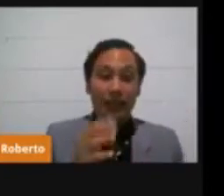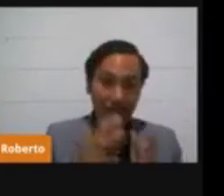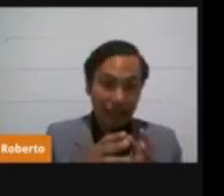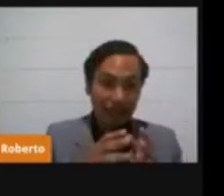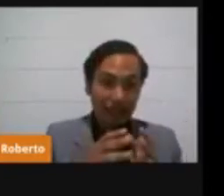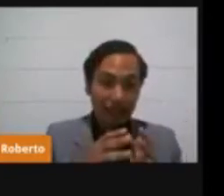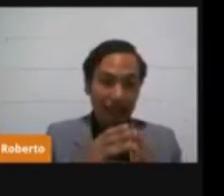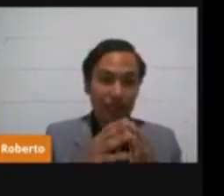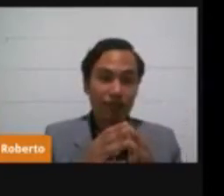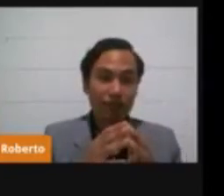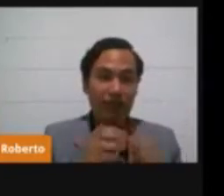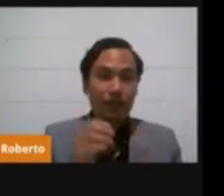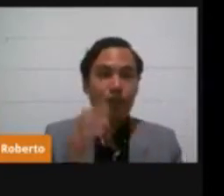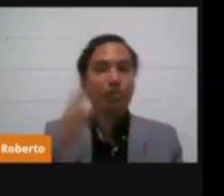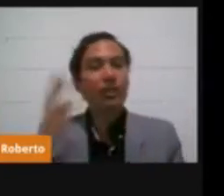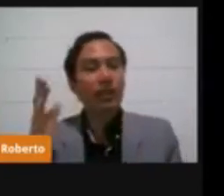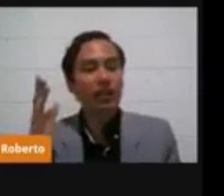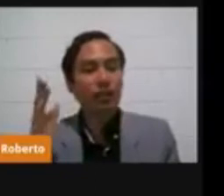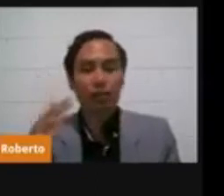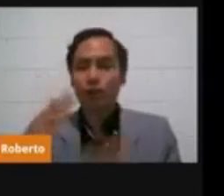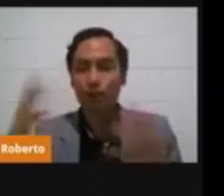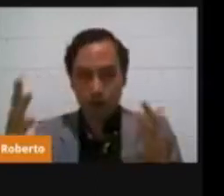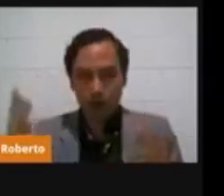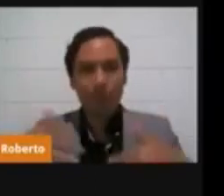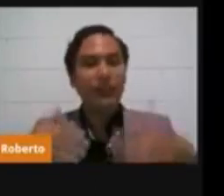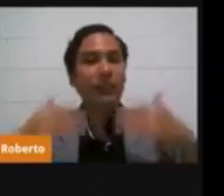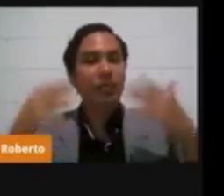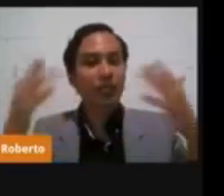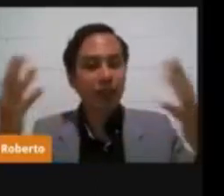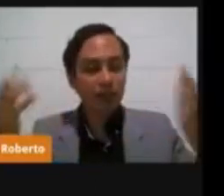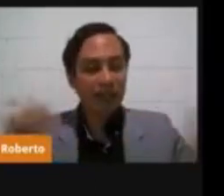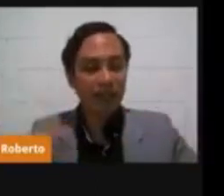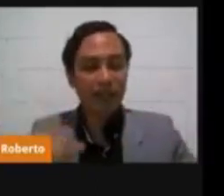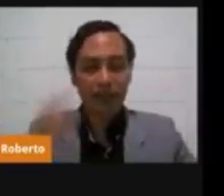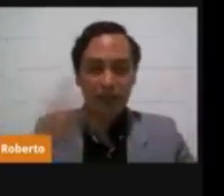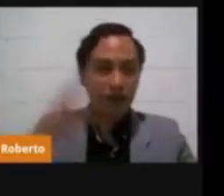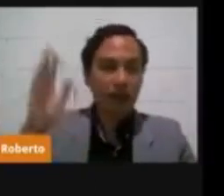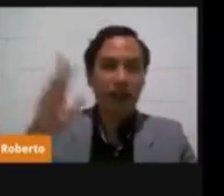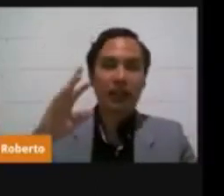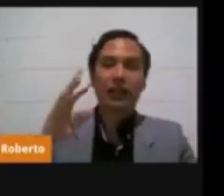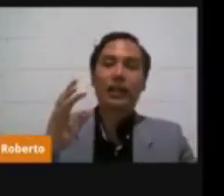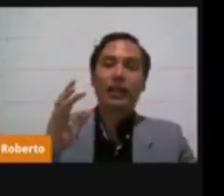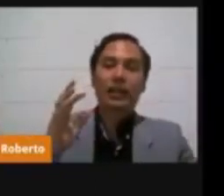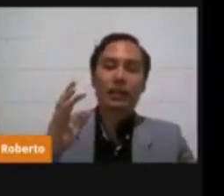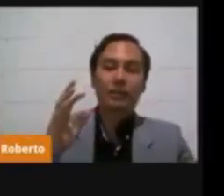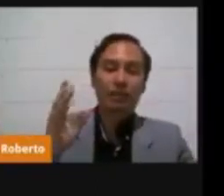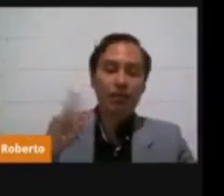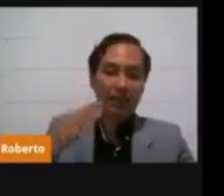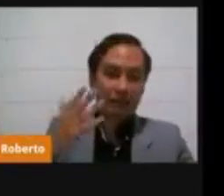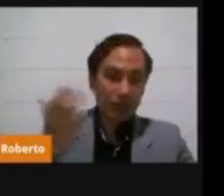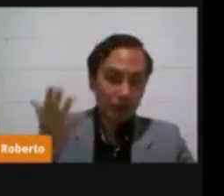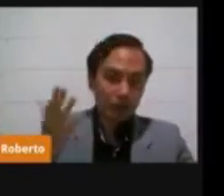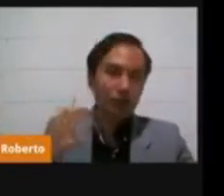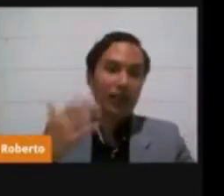y ahí adquiere la sordera, o postlingual como nosotros, por ejemplo, que tenemos una lengua materna, el español, ya hablamos, una lengua